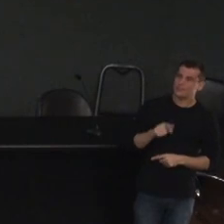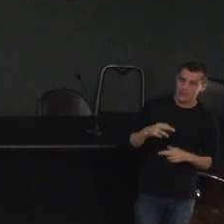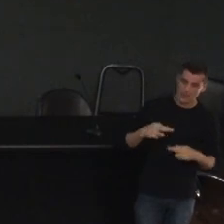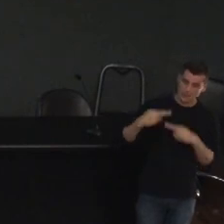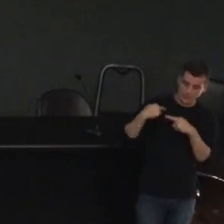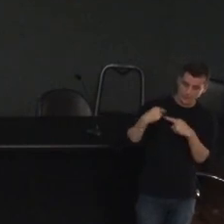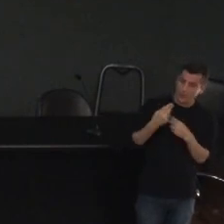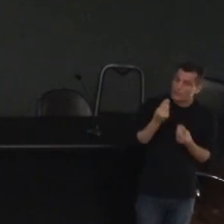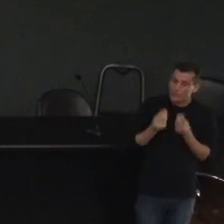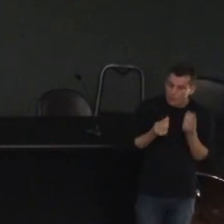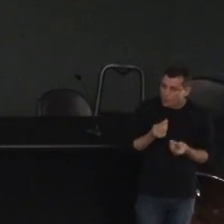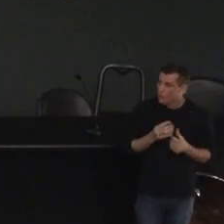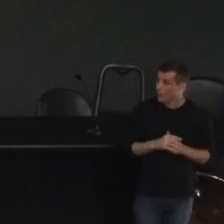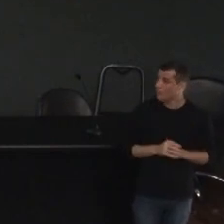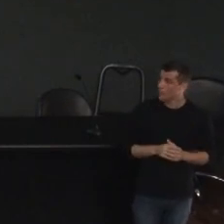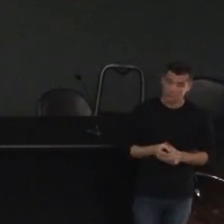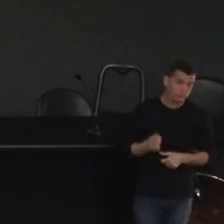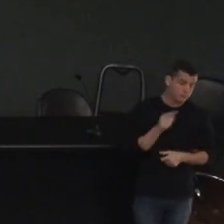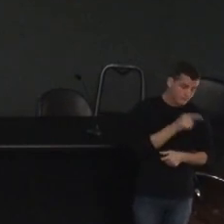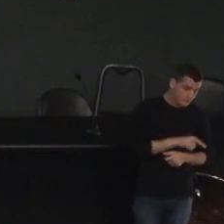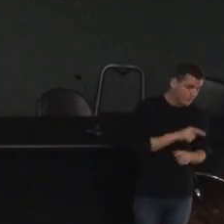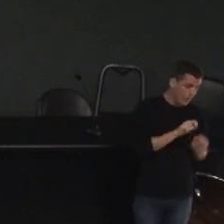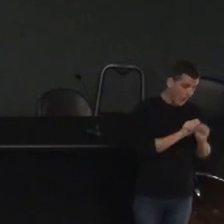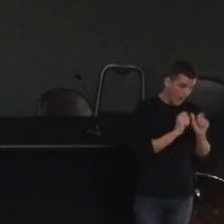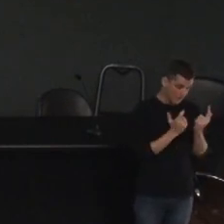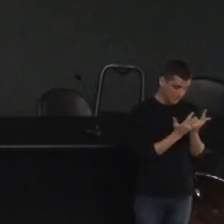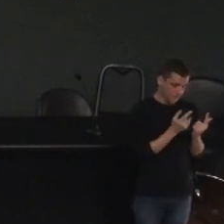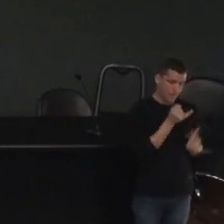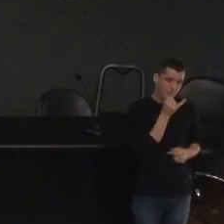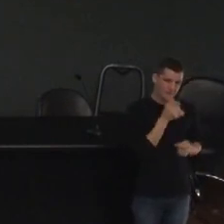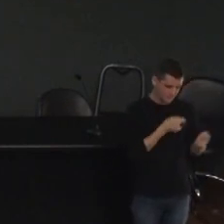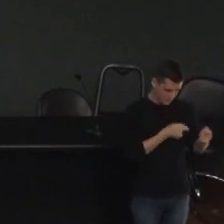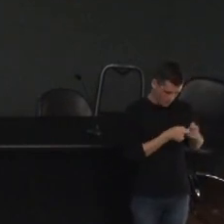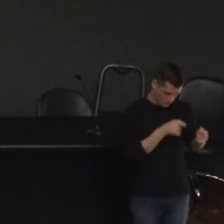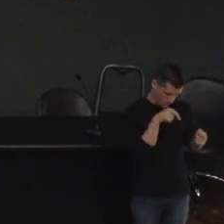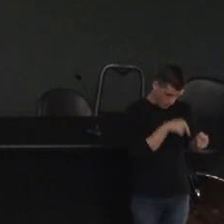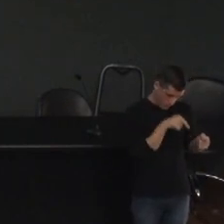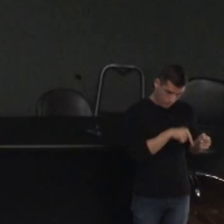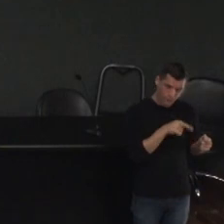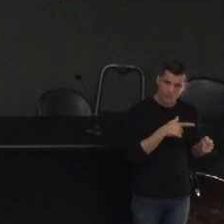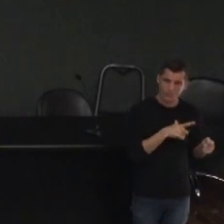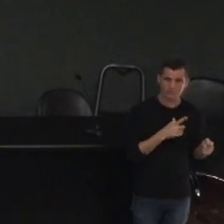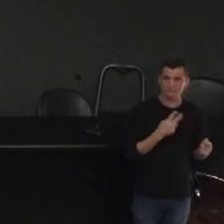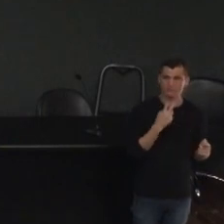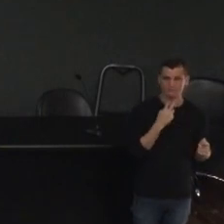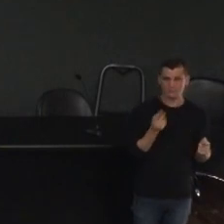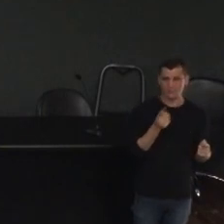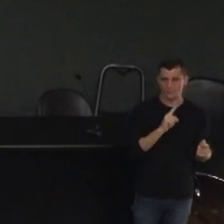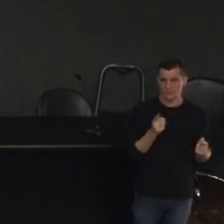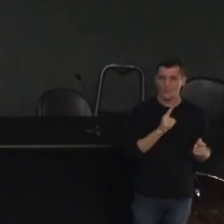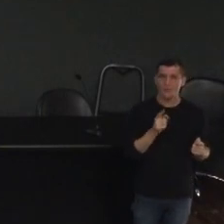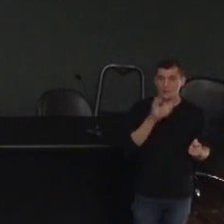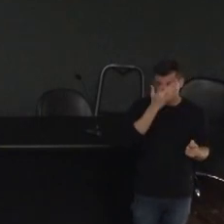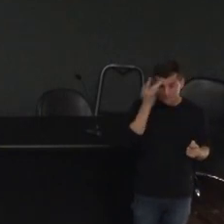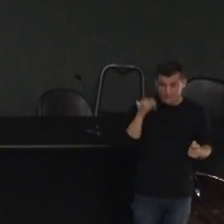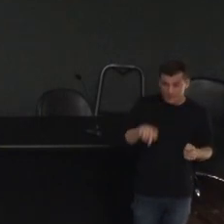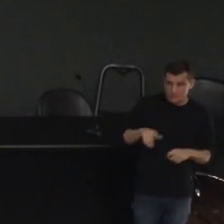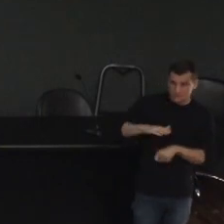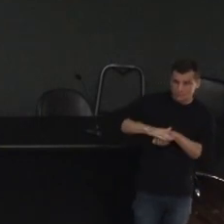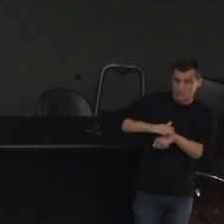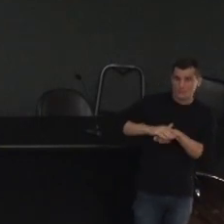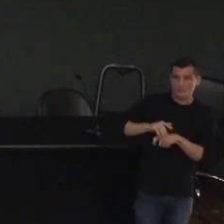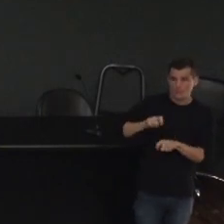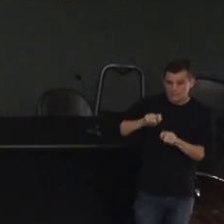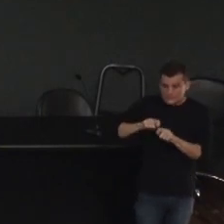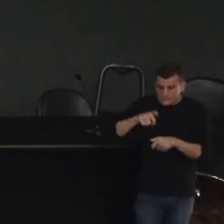é essa responsabilidade você Assembleia como controlador não tira de você pelo contrato você vai ter essa responsabilidade sempre por